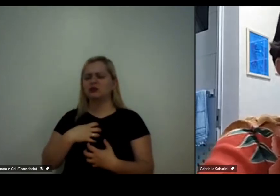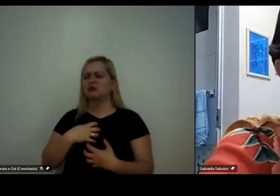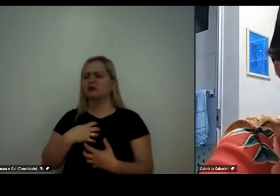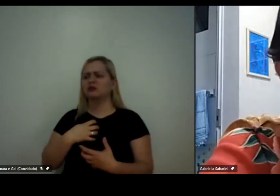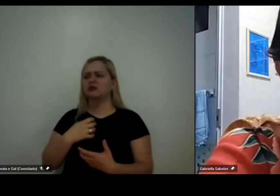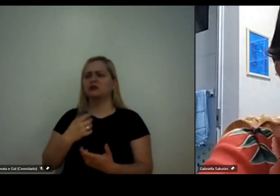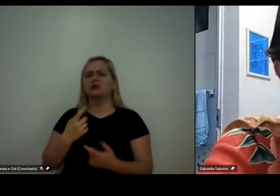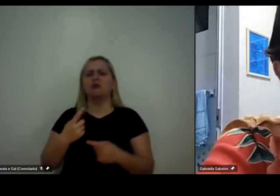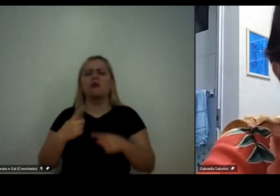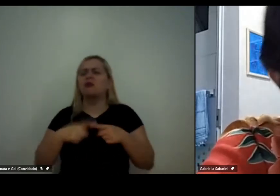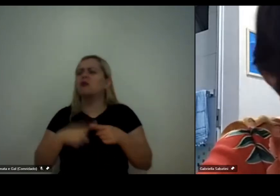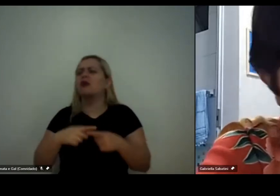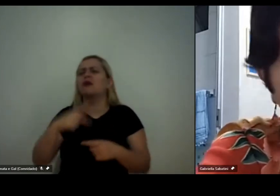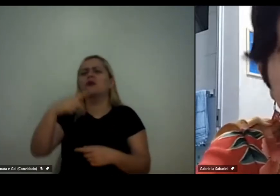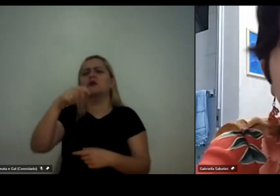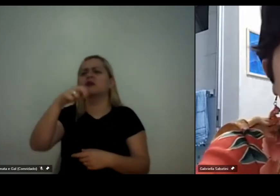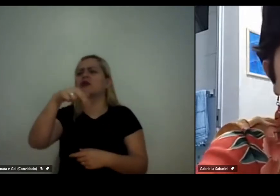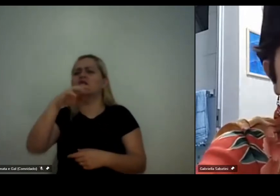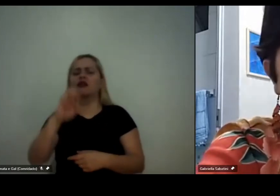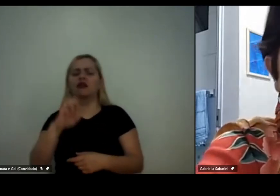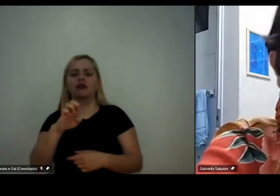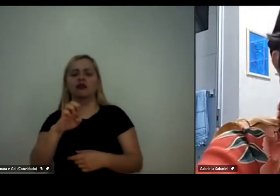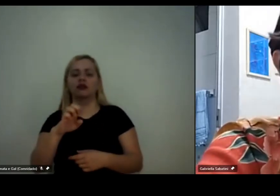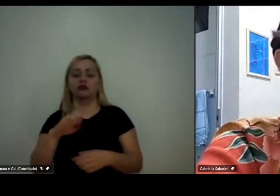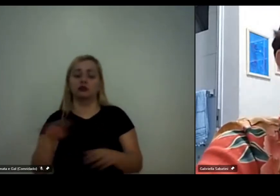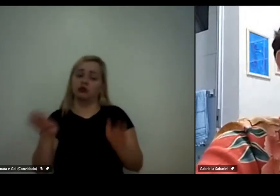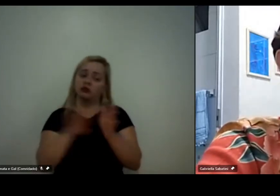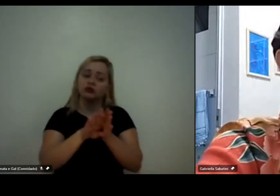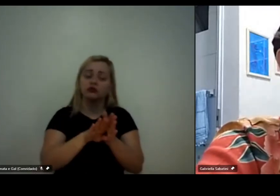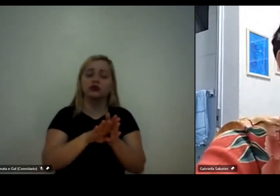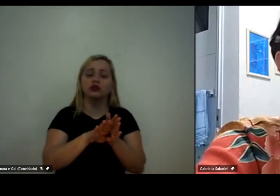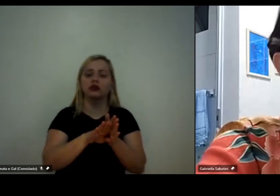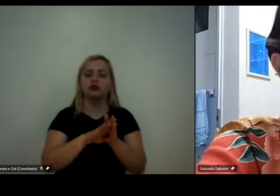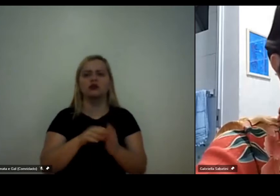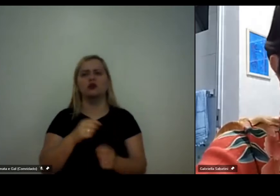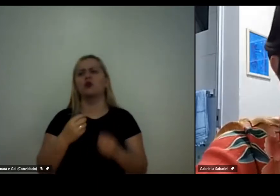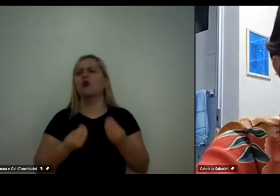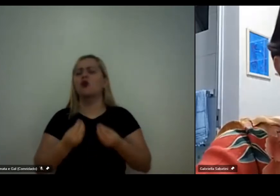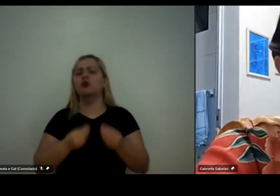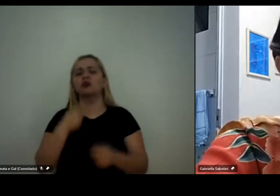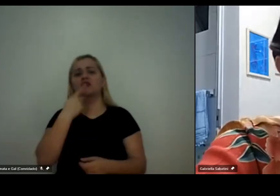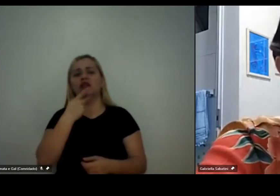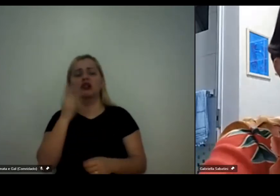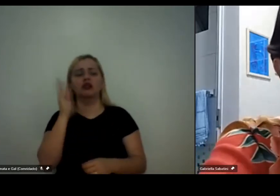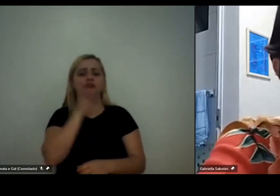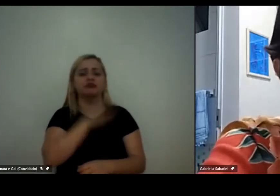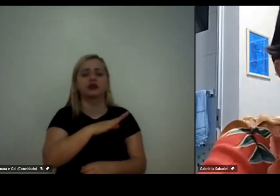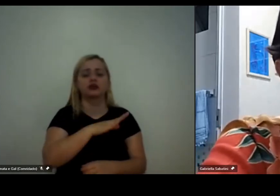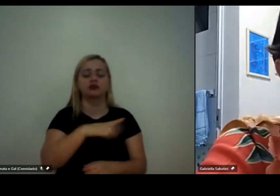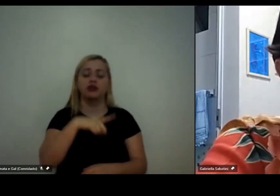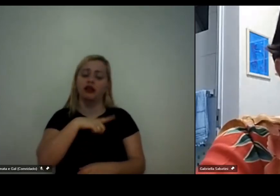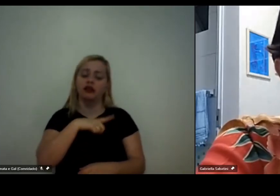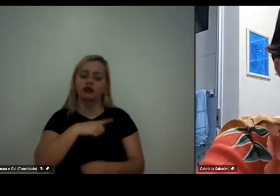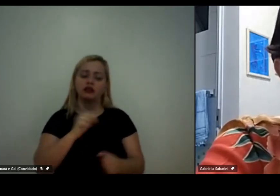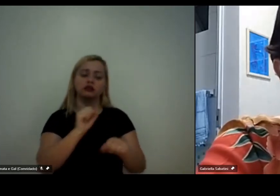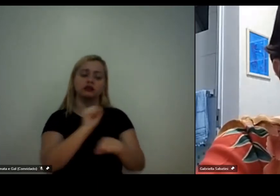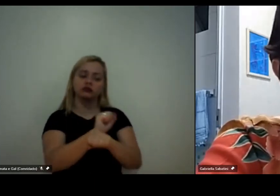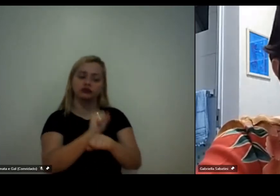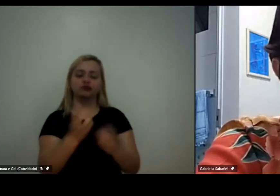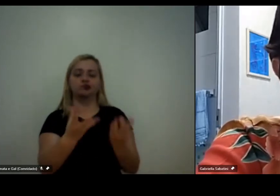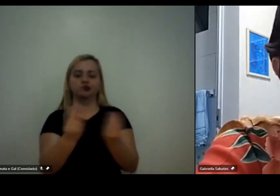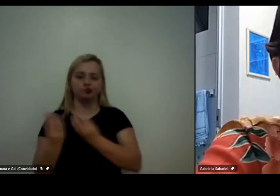formar significado. Pensei ser senha de chegada, e como soa mal, concluí, tenho muito a esperar.